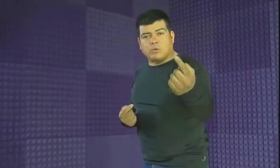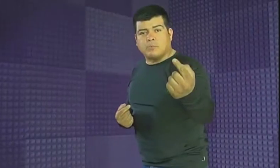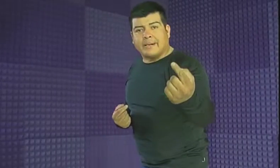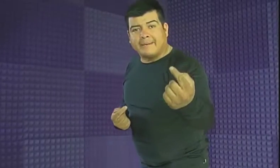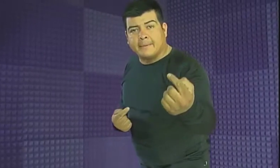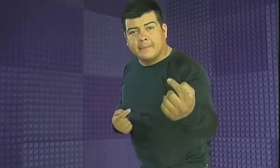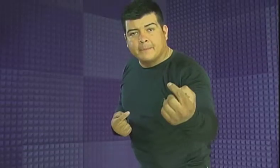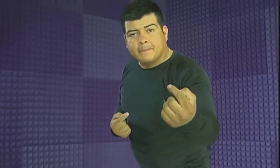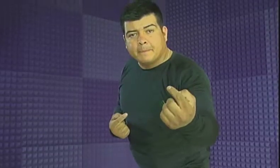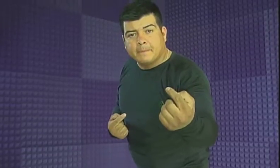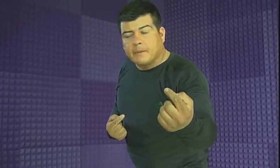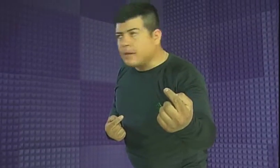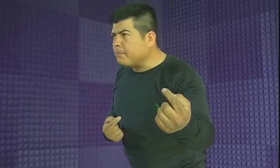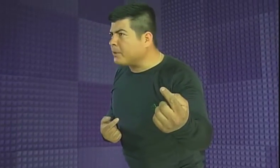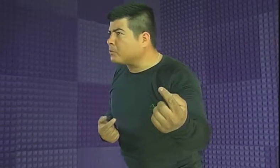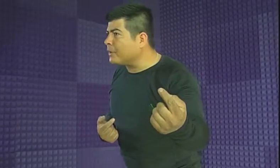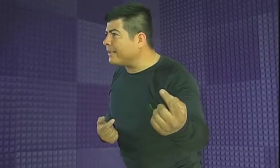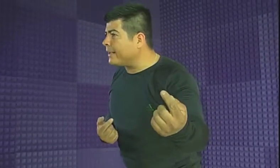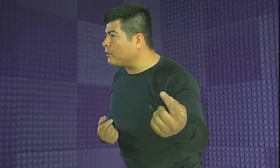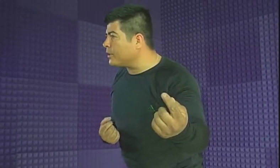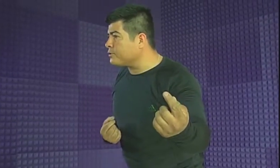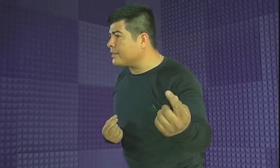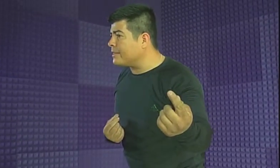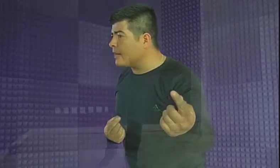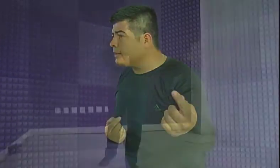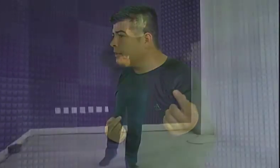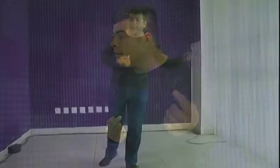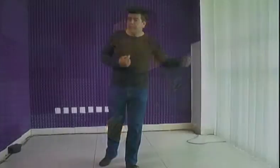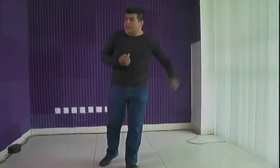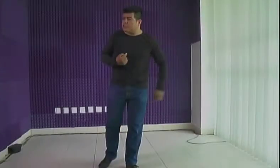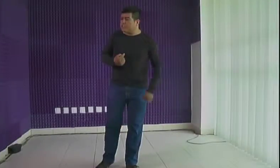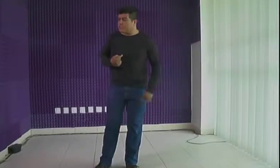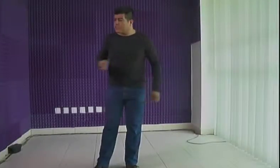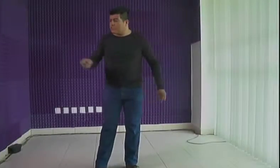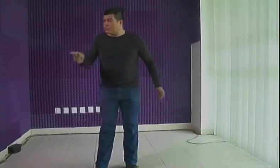mujer. Preguntó qué era lo que sucedía. Señor, usted no se meta.